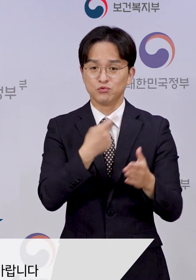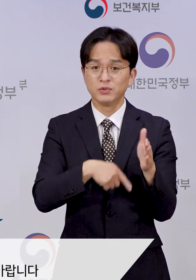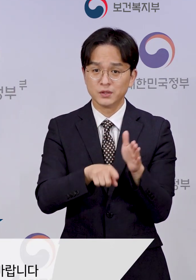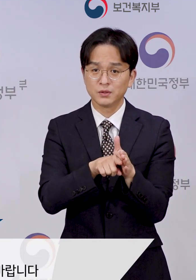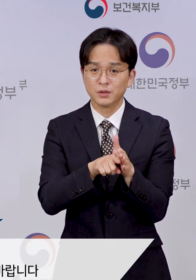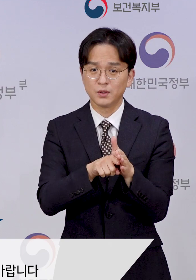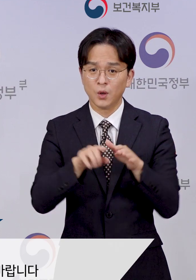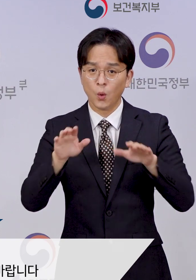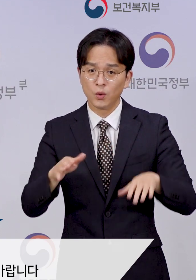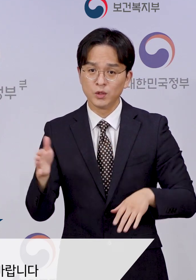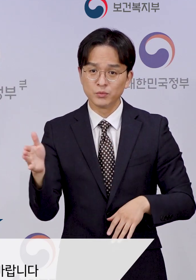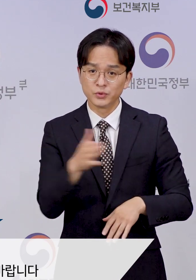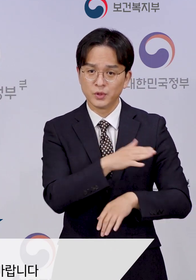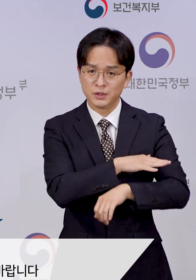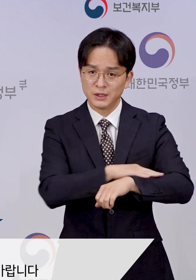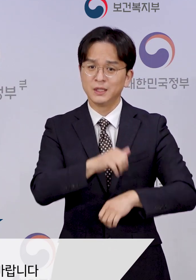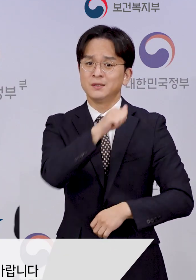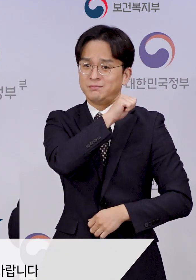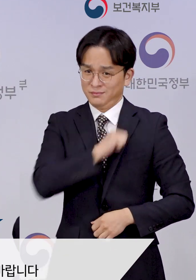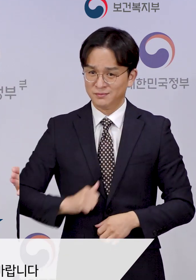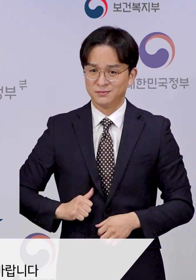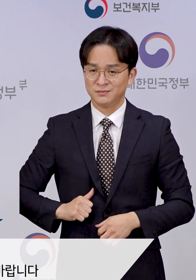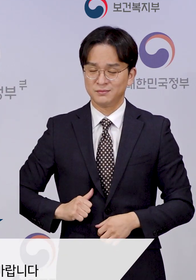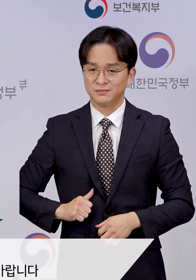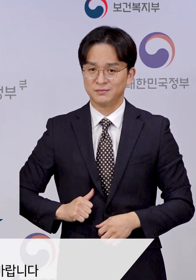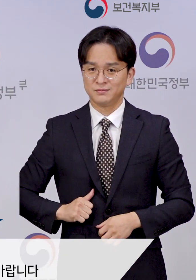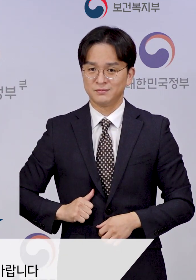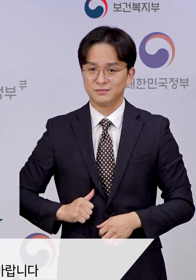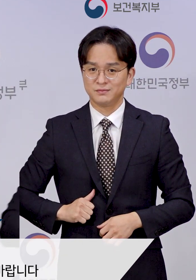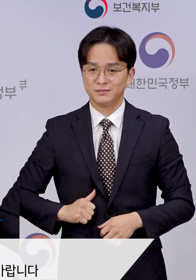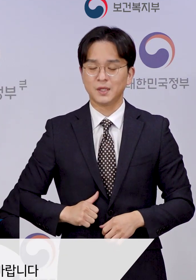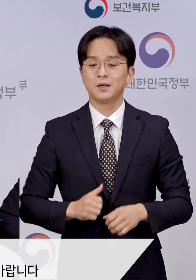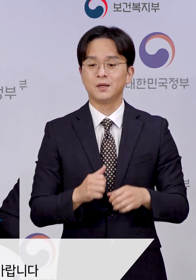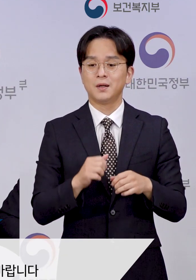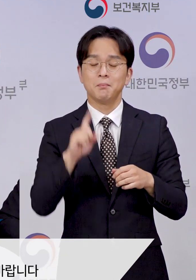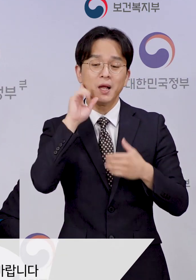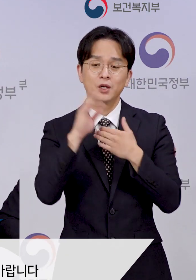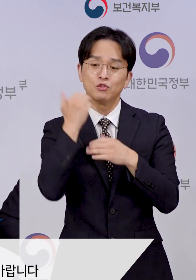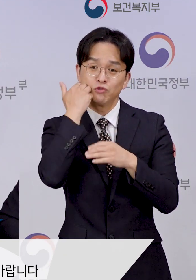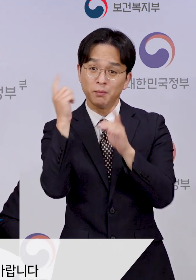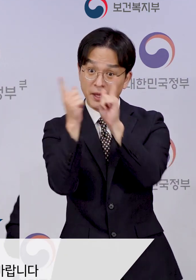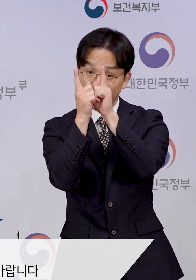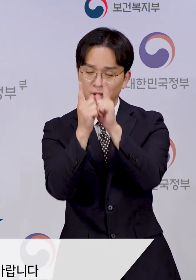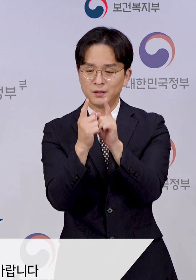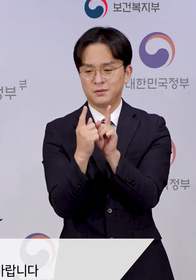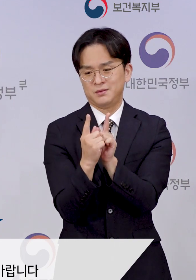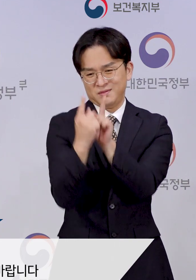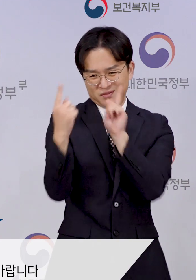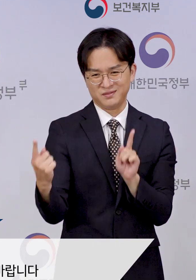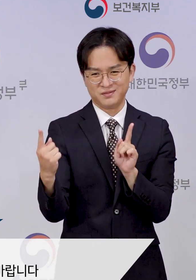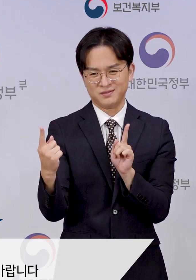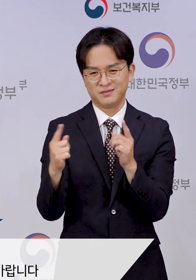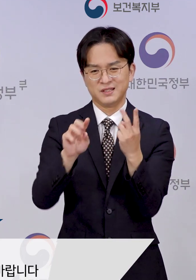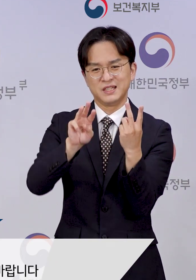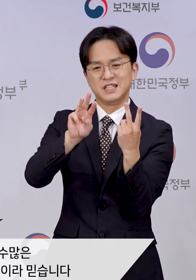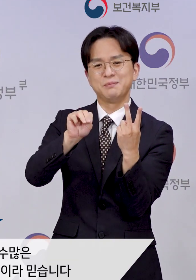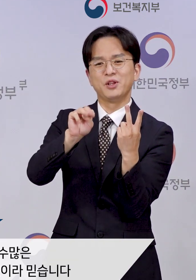곳에 머무시더라도 누구와 만나더라도 사람 간 2m 거리두기를 실천하시길